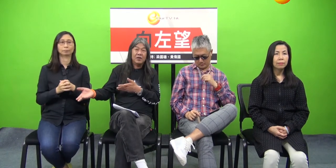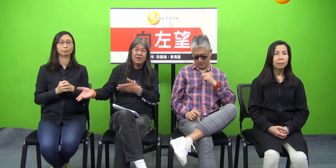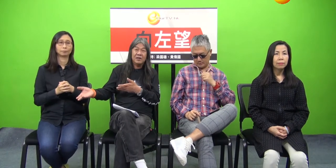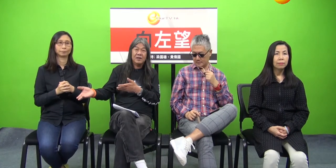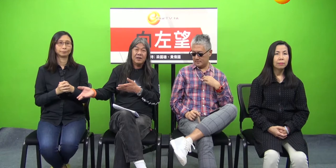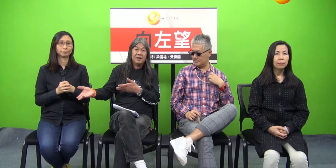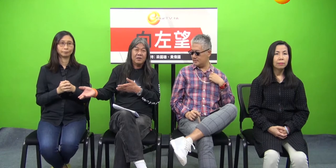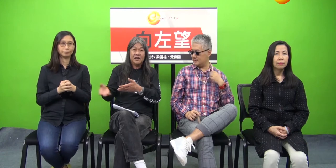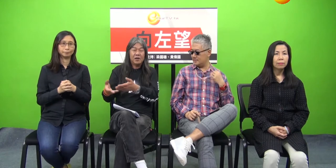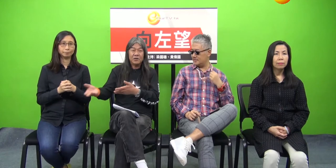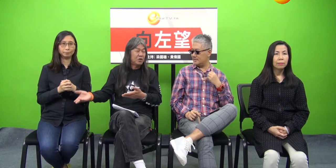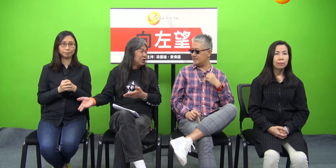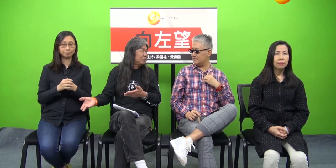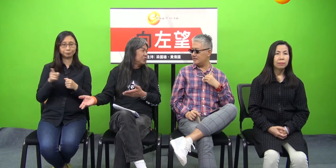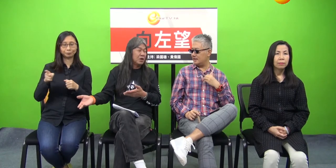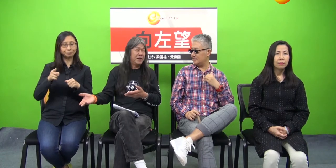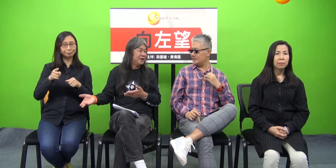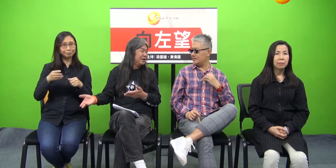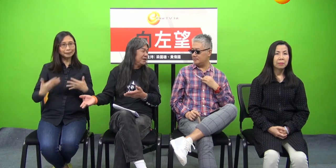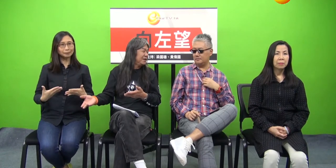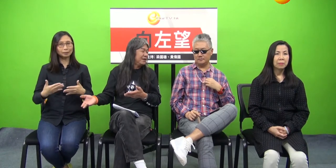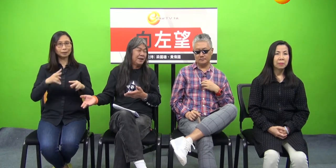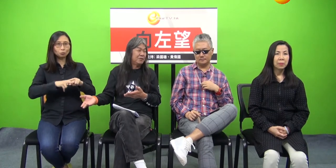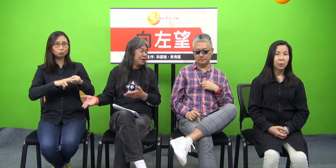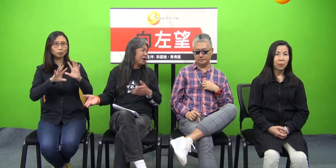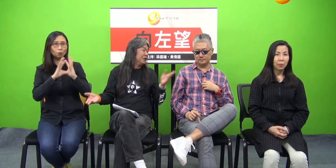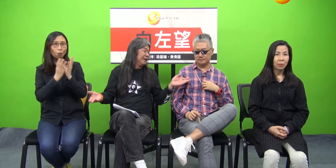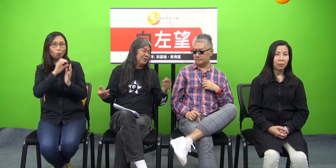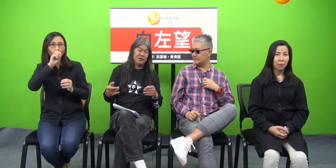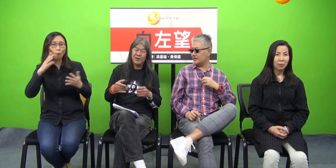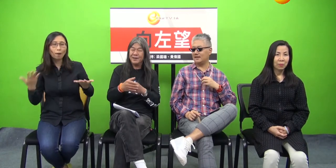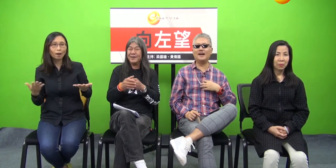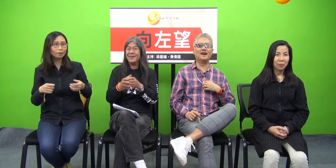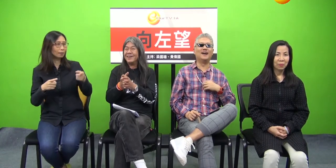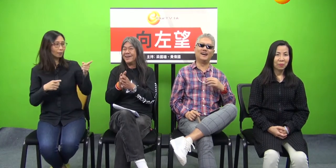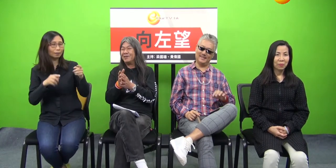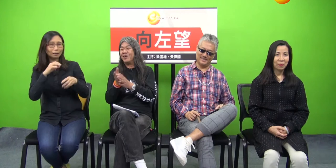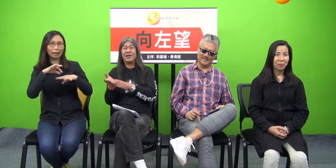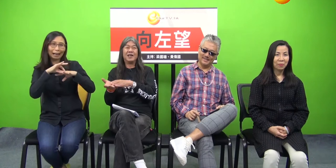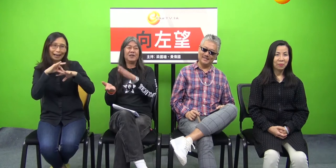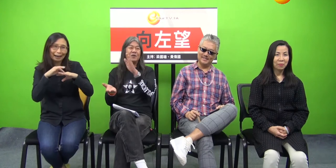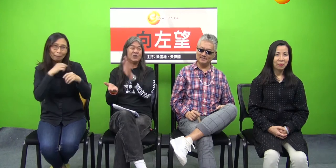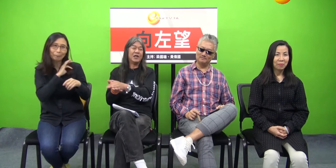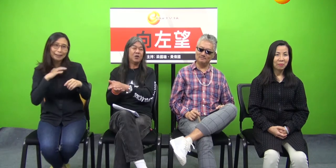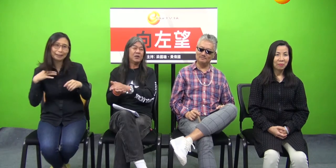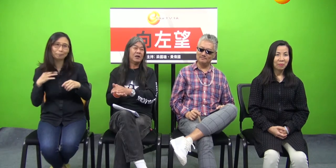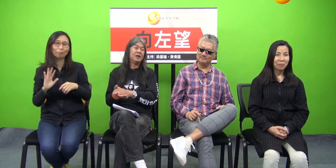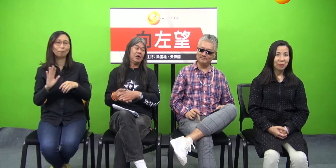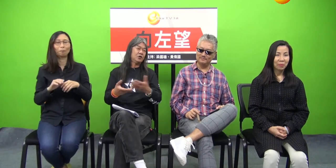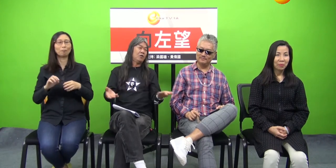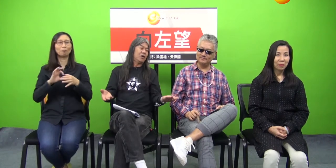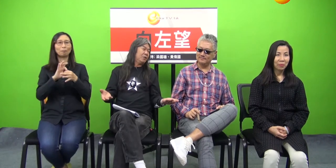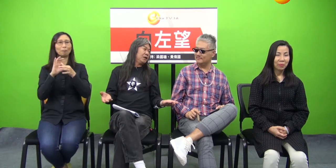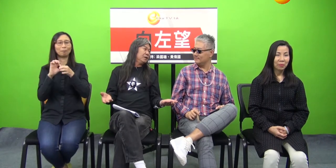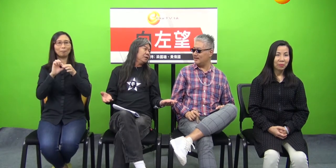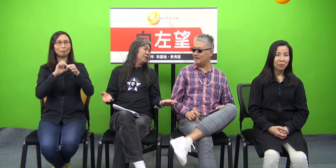哥，咁你而家共產黨講緊咩咧？係咪？呢個今年嚟嘅咪鎖鏈嚟？咁又好簡單，共產黨唔得，你講